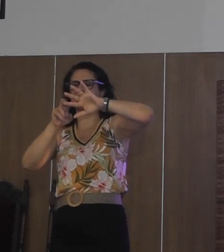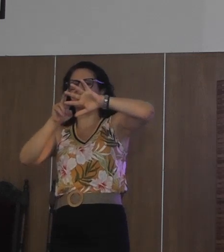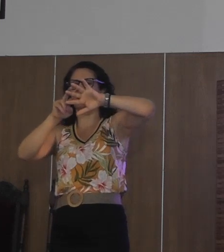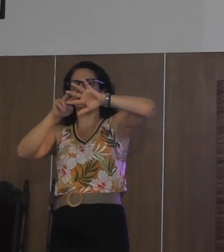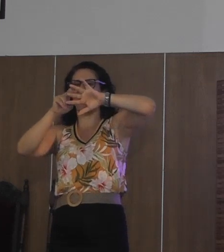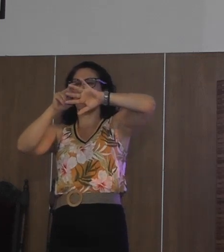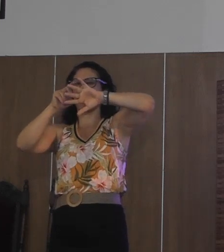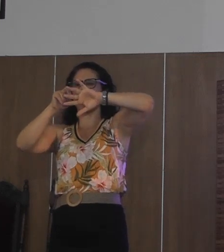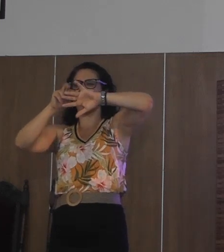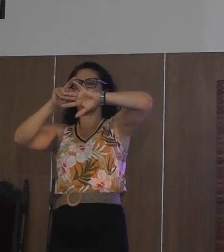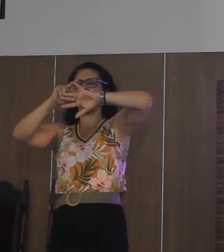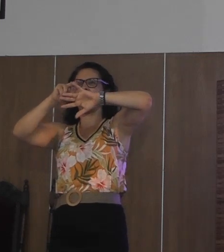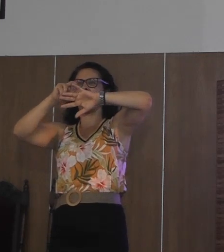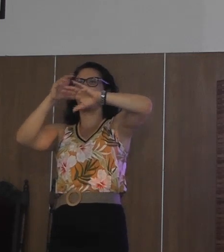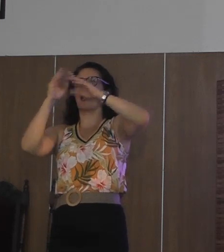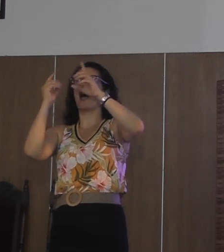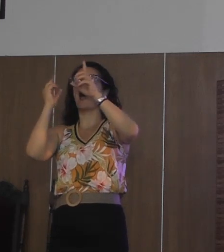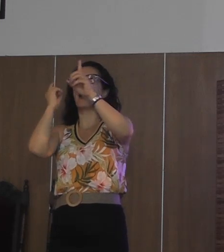limpo.